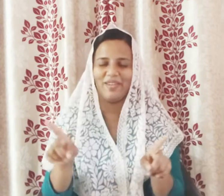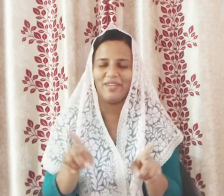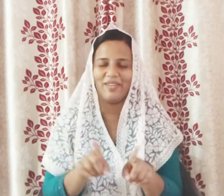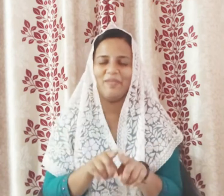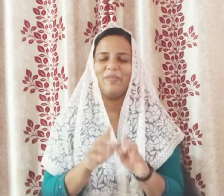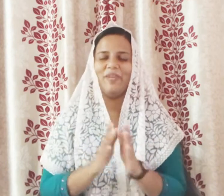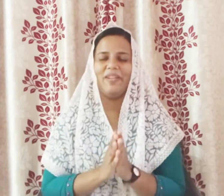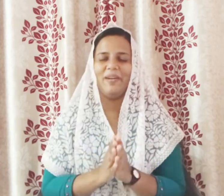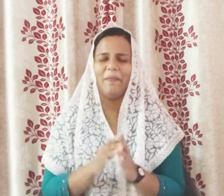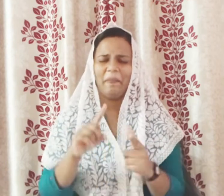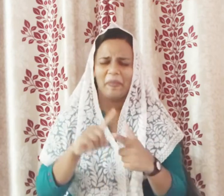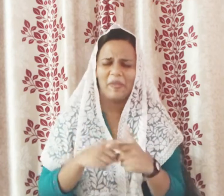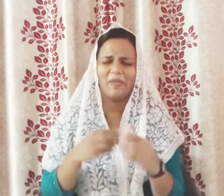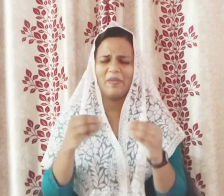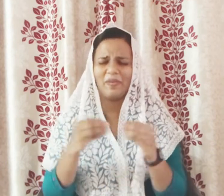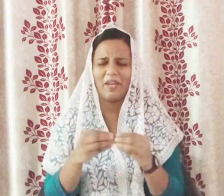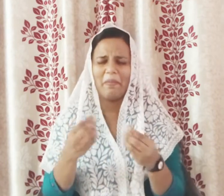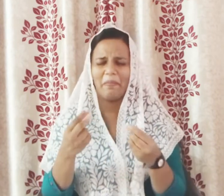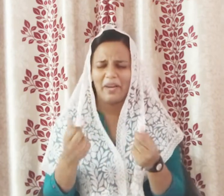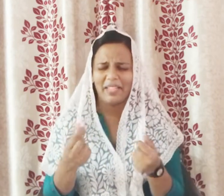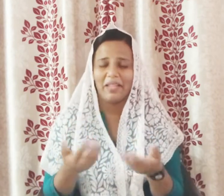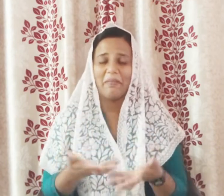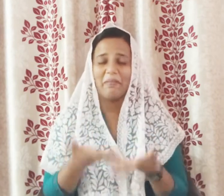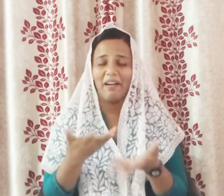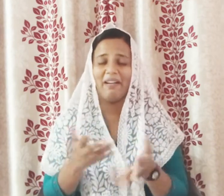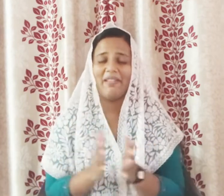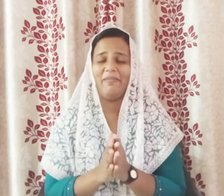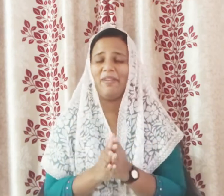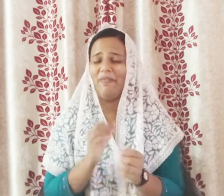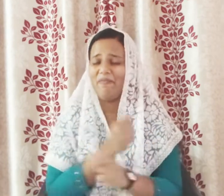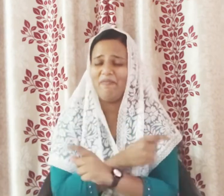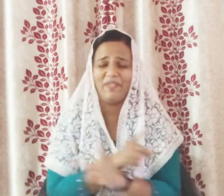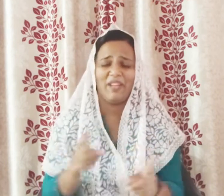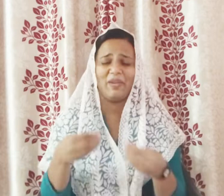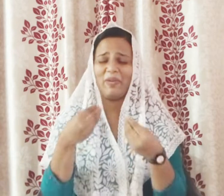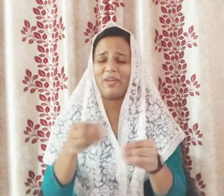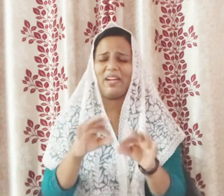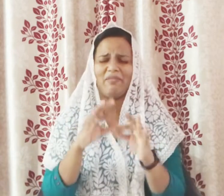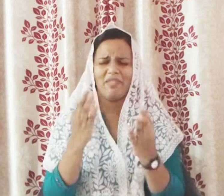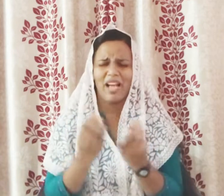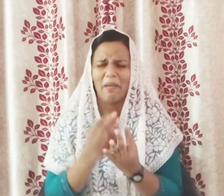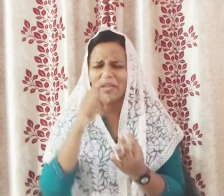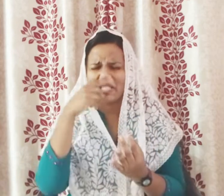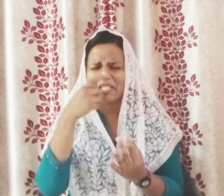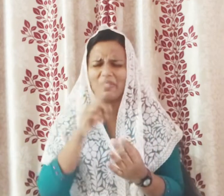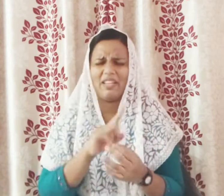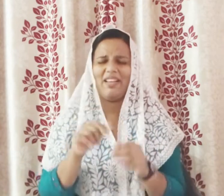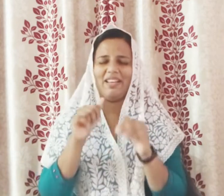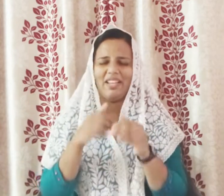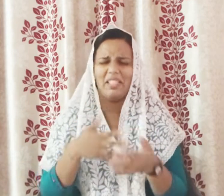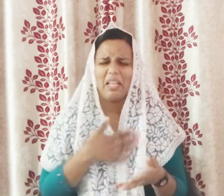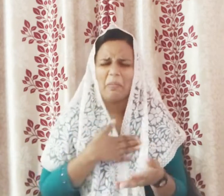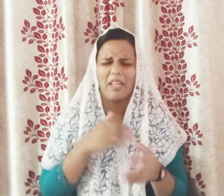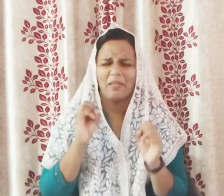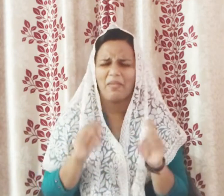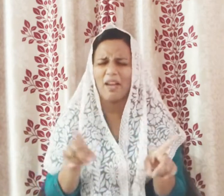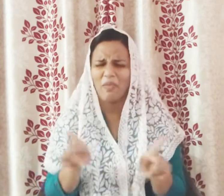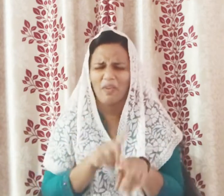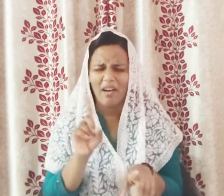കർത്താവെ ജോലി ഭാരത്താൽ സാമ്പത്തിക വിഷയങ്ങളാൽ ഭാരപ്പെടുന്നവർക്ക് വിടുതൽ കൊടുക്കണം. കുടുംബജീവിതത്തിൽ സമാധാനമില്ലാതെ ഭാരപ്പെടുന്നവരെ ഞങ്ങൾ അങ്ങയുടെ